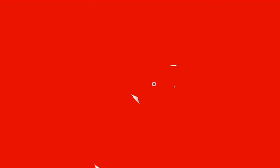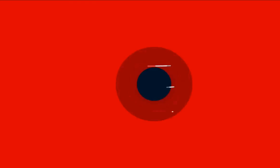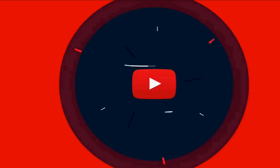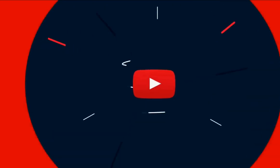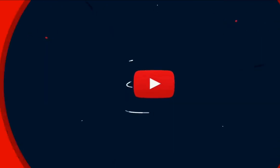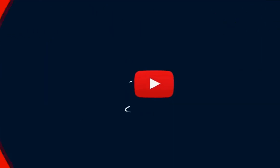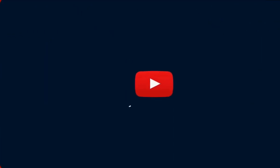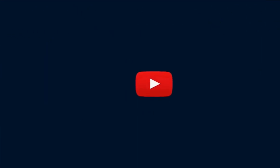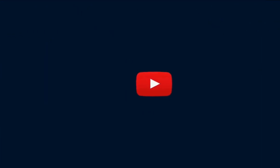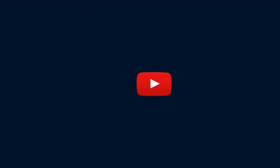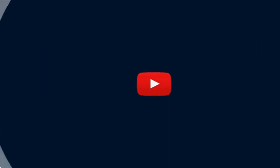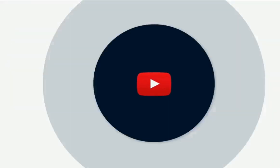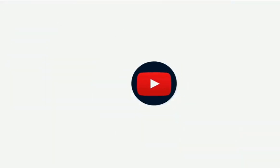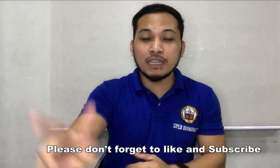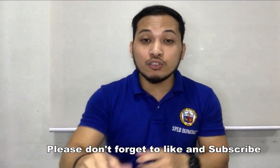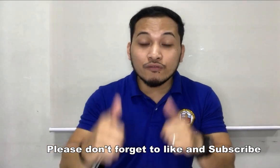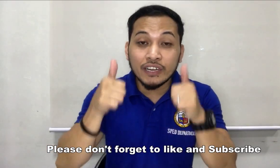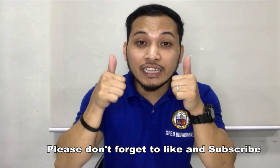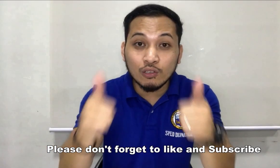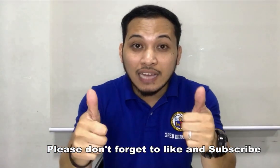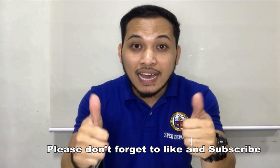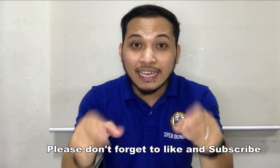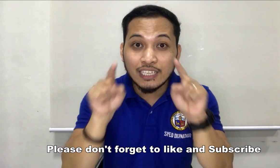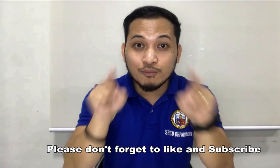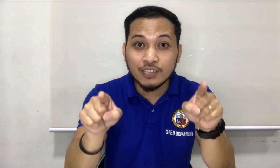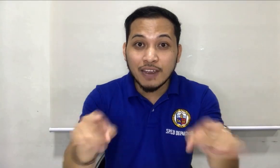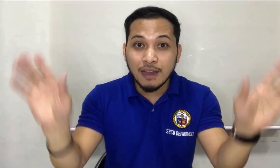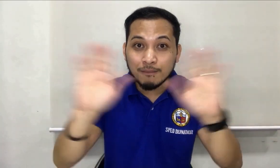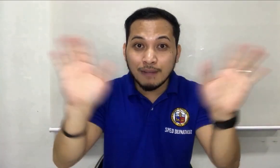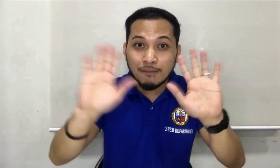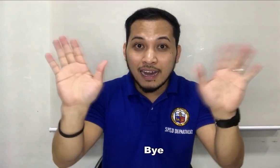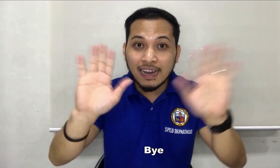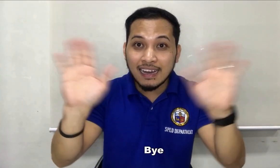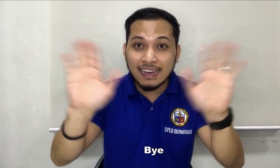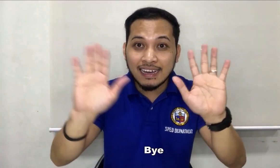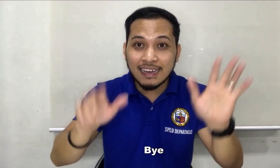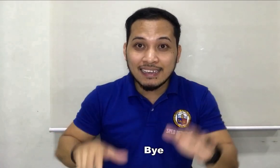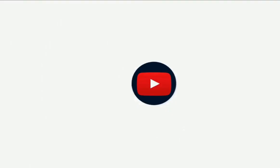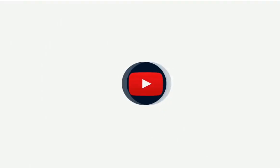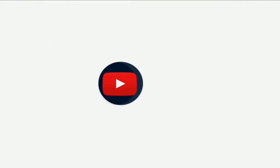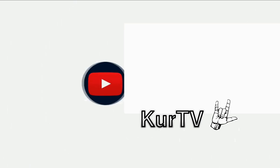Please don't forget to like and subscribe. Bye-bye!